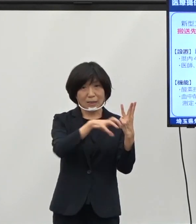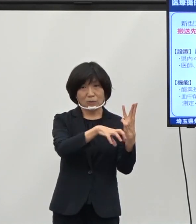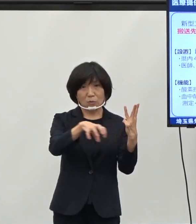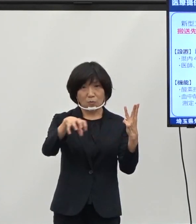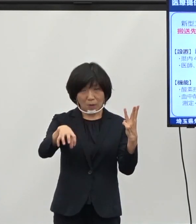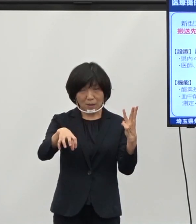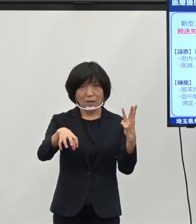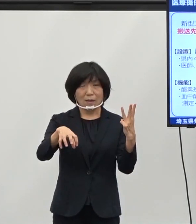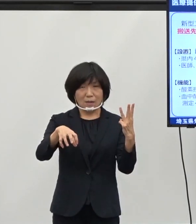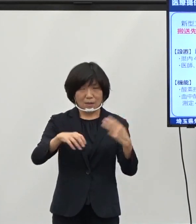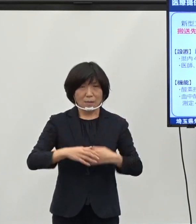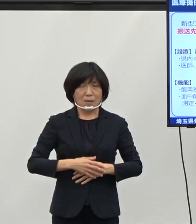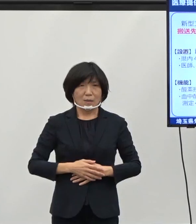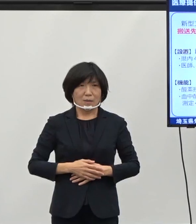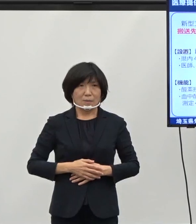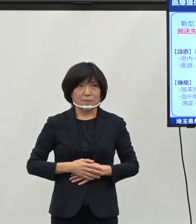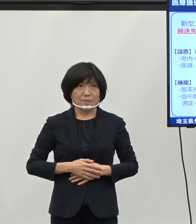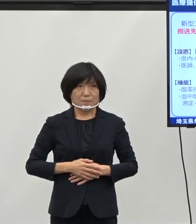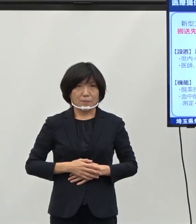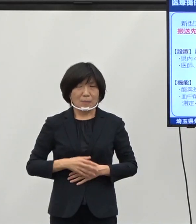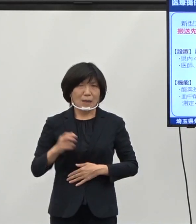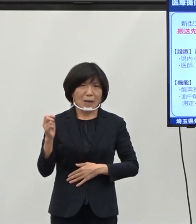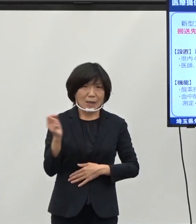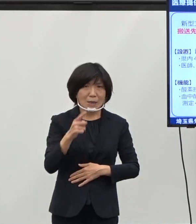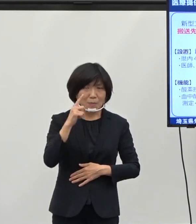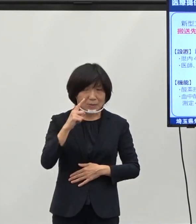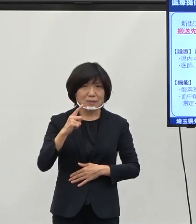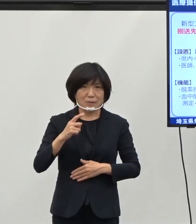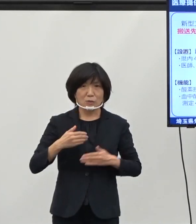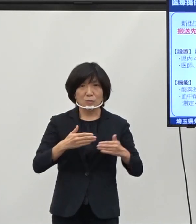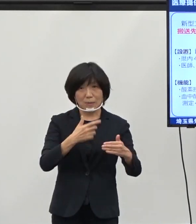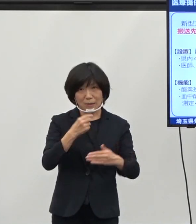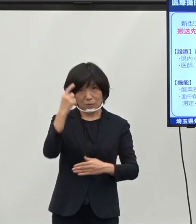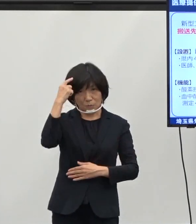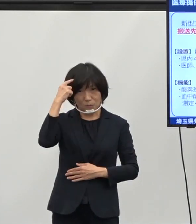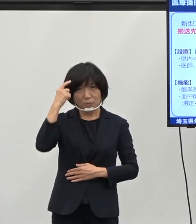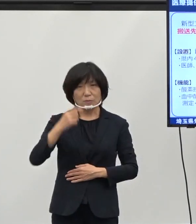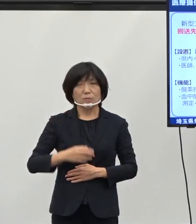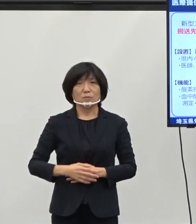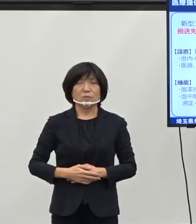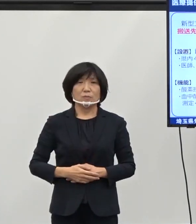ましては、可及的速やかに、とにかく早めにやりたいというふうに考えています。